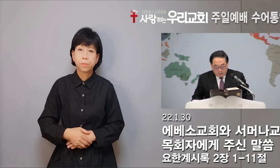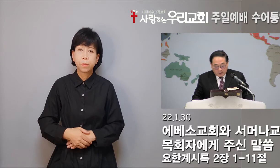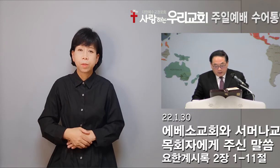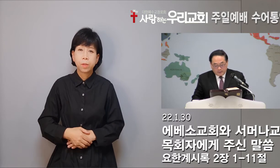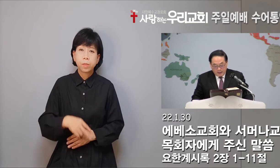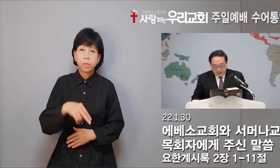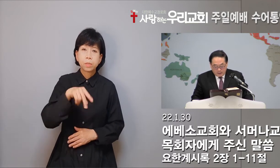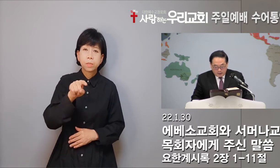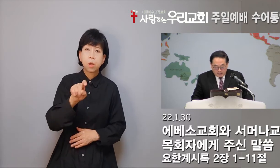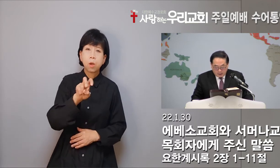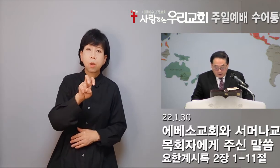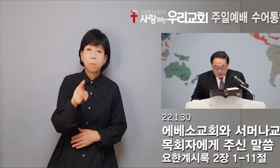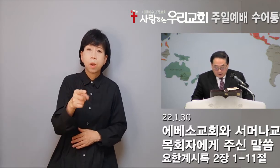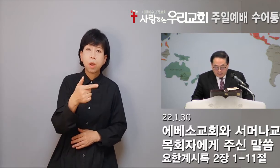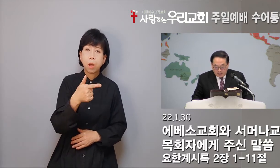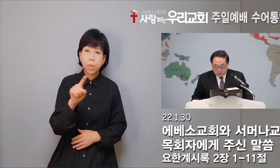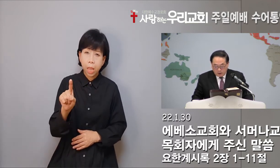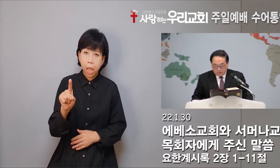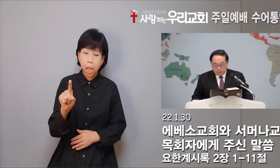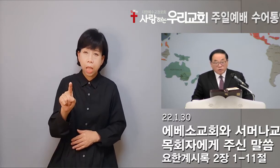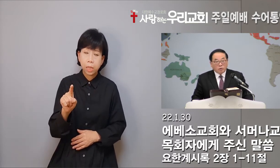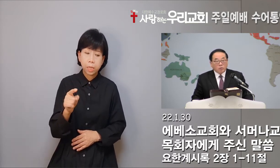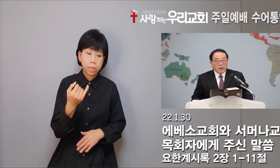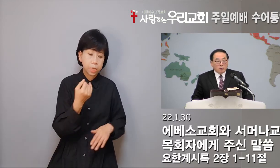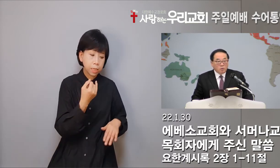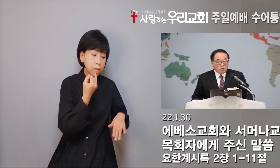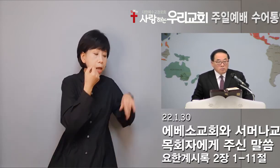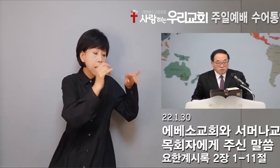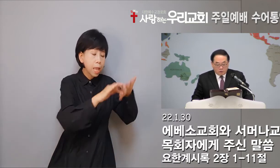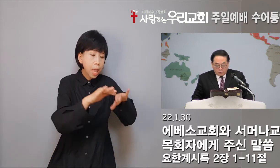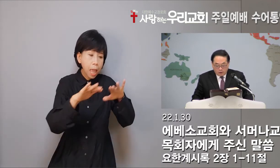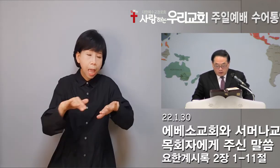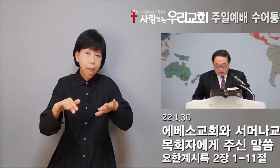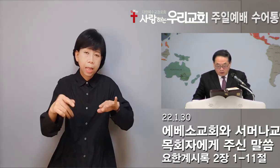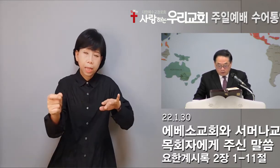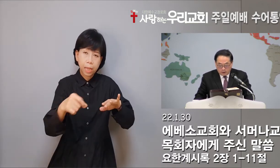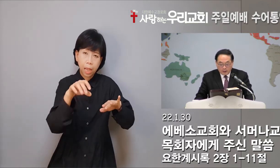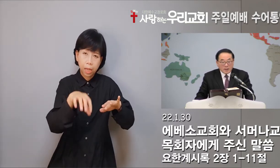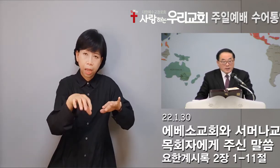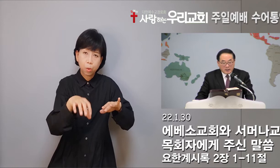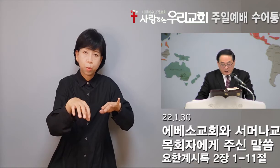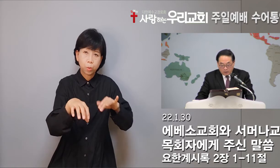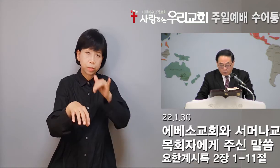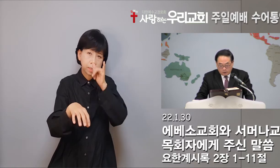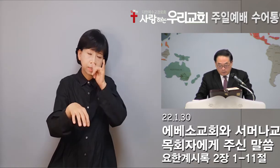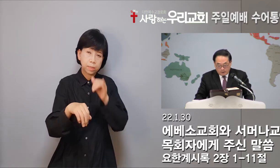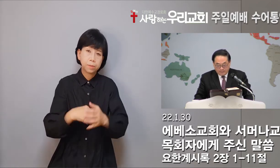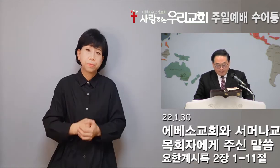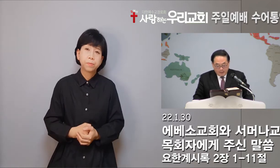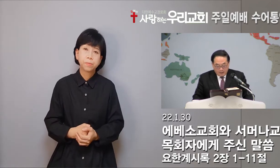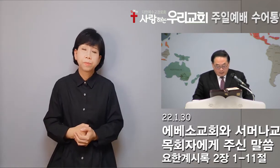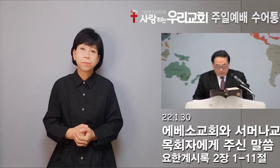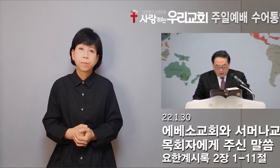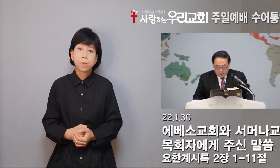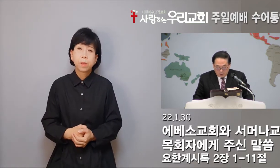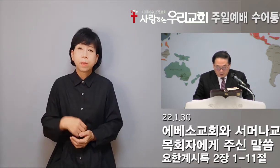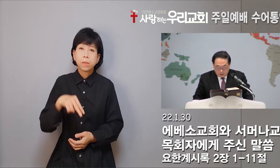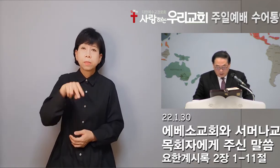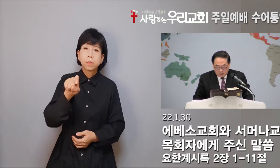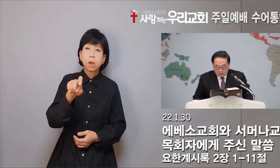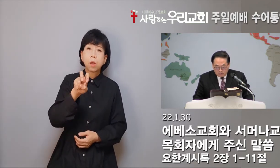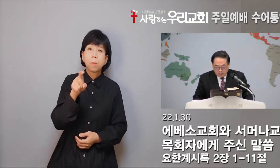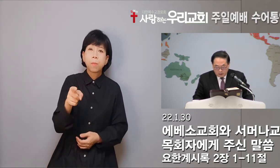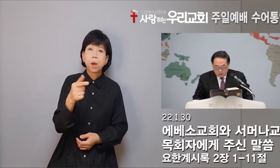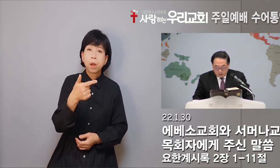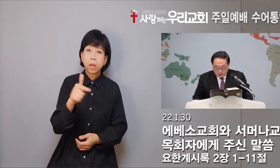항구도시인 서문화는 해안선을 따라 에베소의 북쪽으로 한 56km에 떨어진 곳에 자리 잡고 있습니다. 서문화